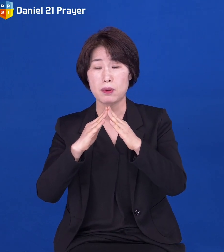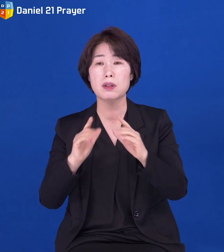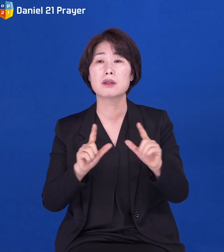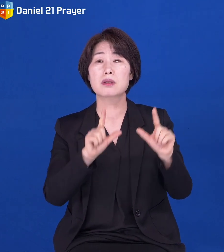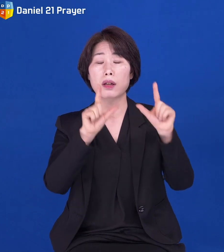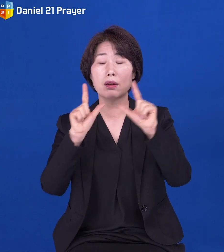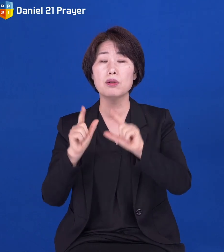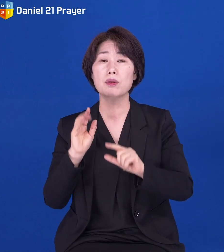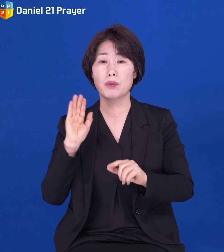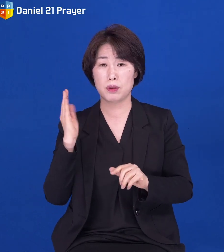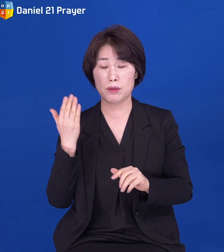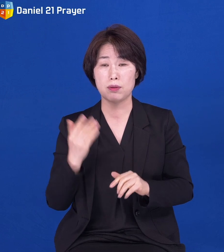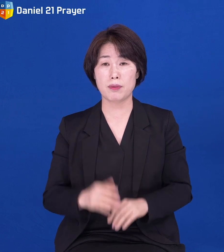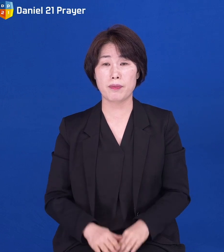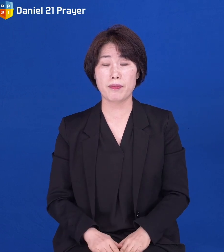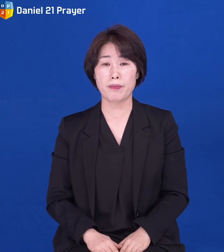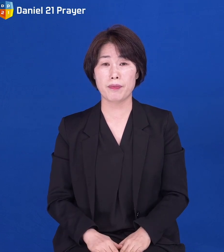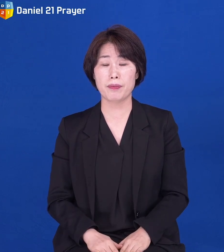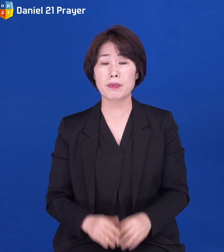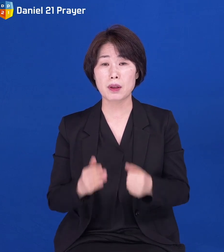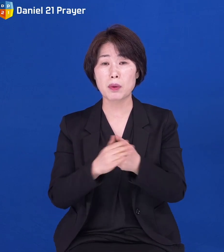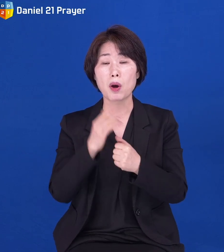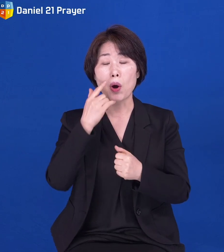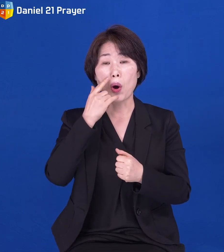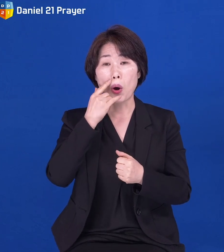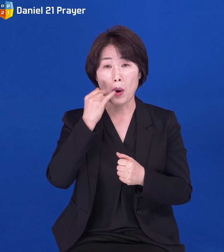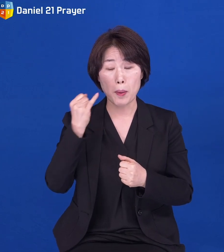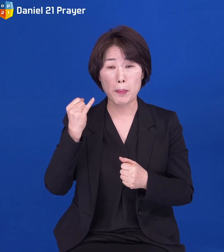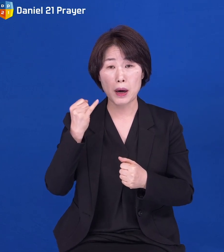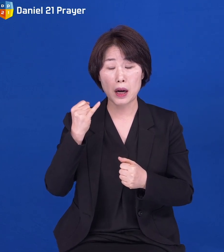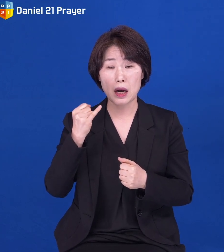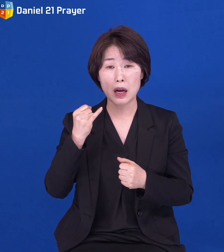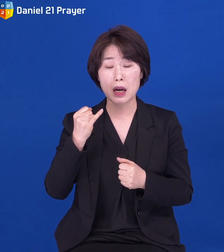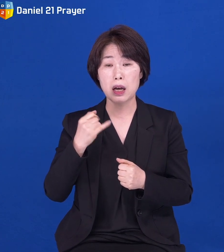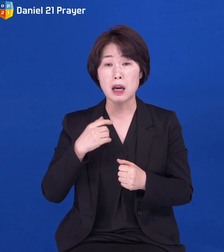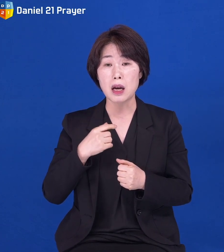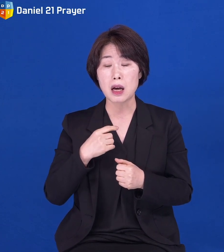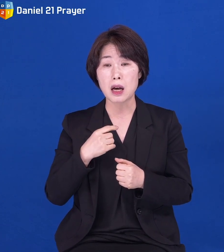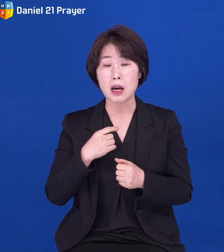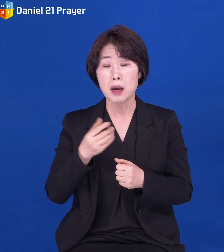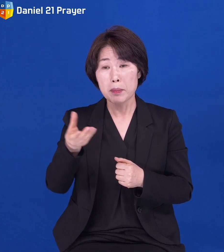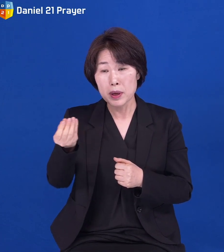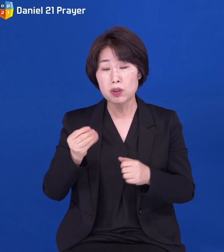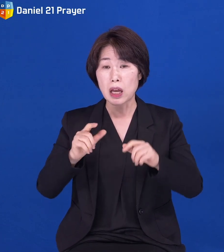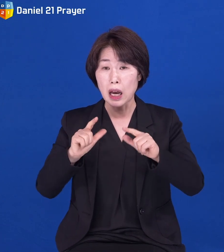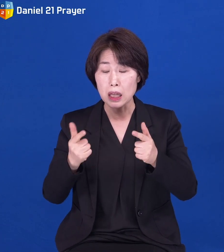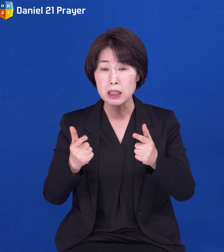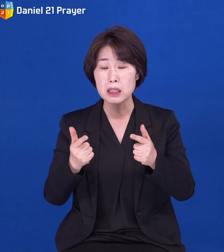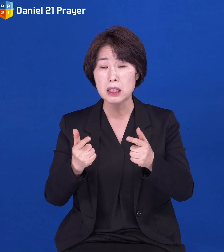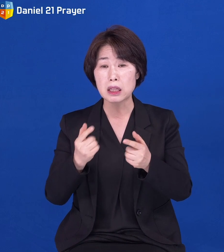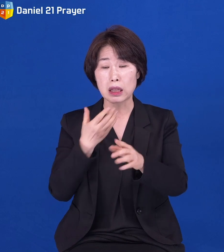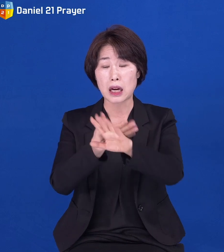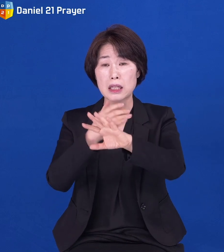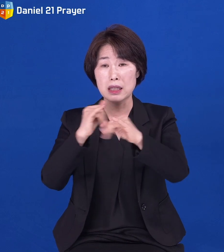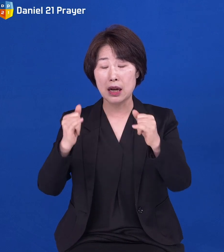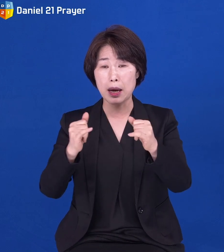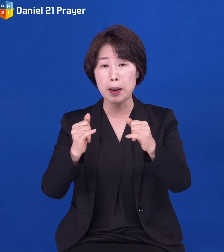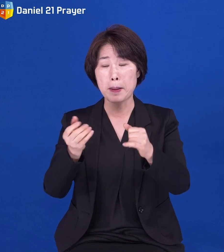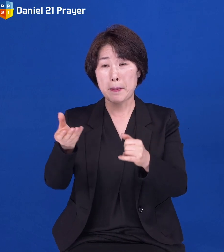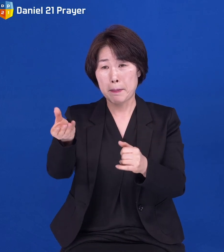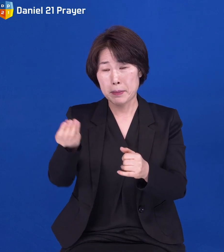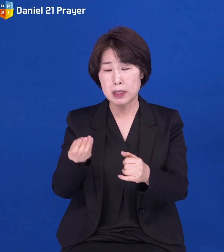저희 어머니는 또 그 빚을, 자기 재산도 아닌 빚을 계속 갚아 나가시면서도 끝이